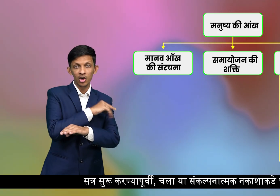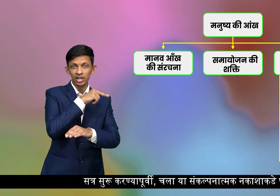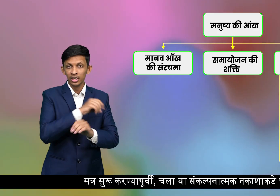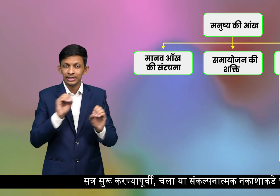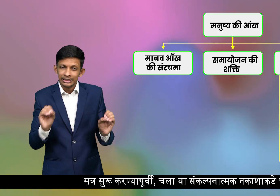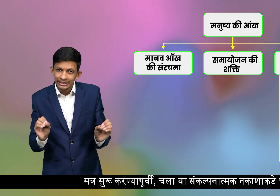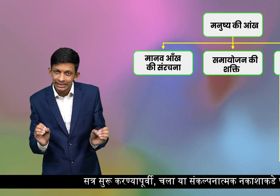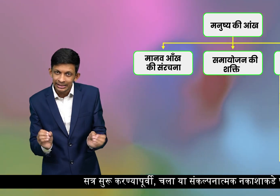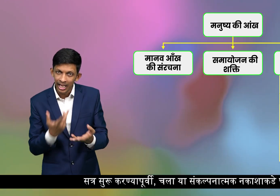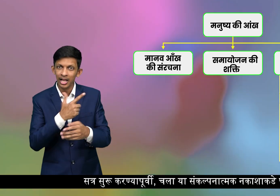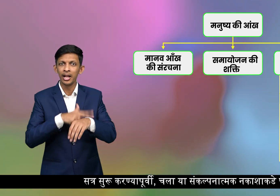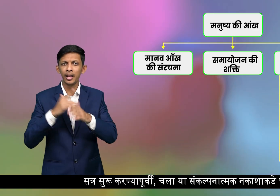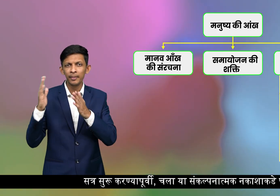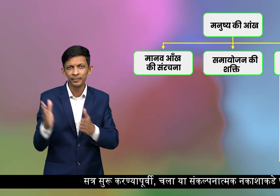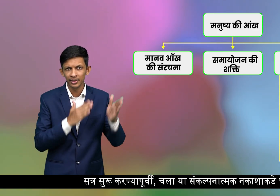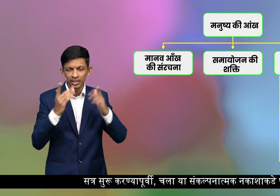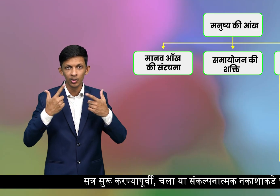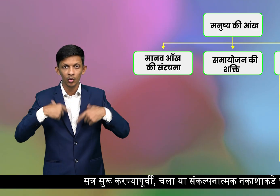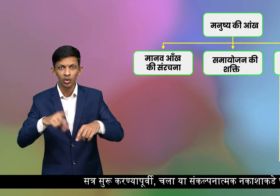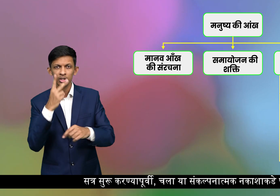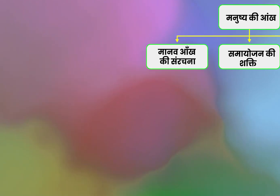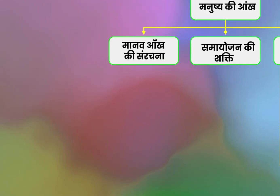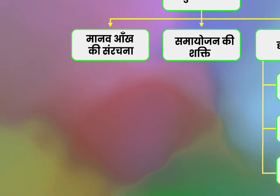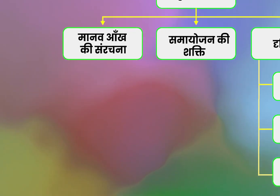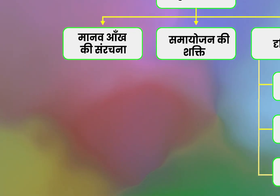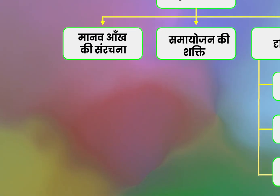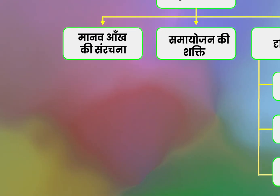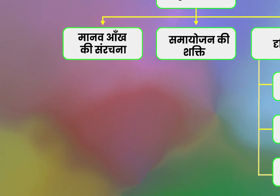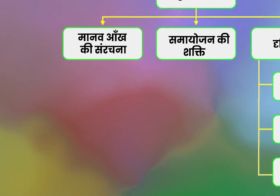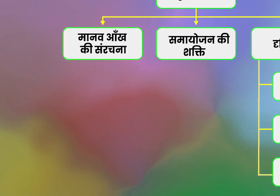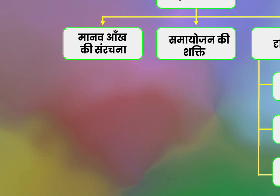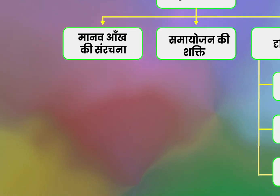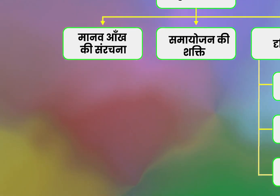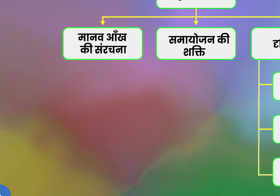सत्र सुरू करण्यापूर्वी चला या संकल्पनात्मक नकाशाकडे पाहूया.